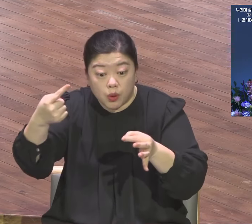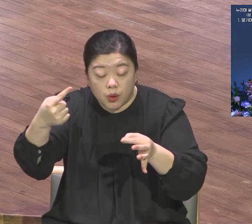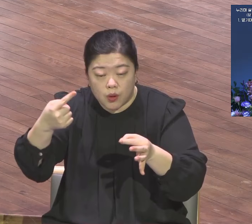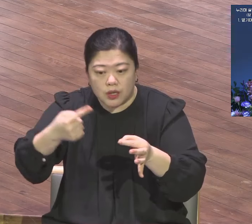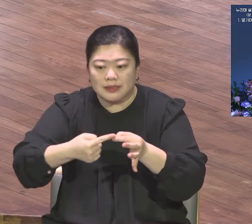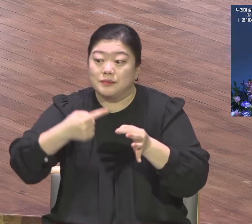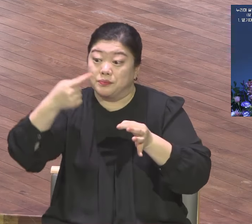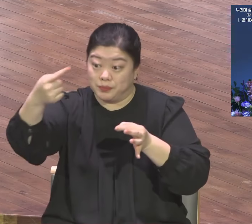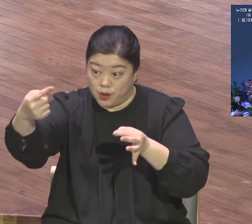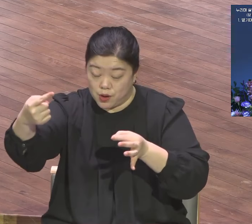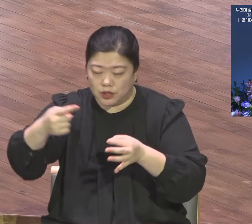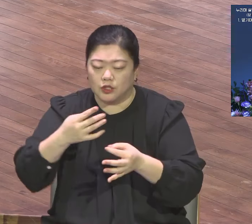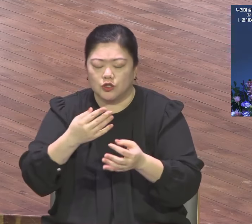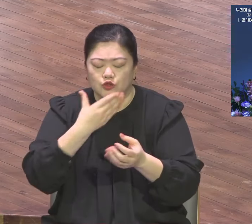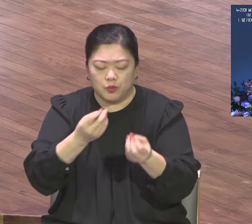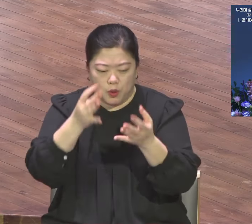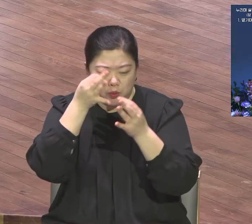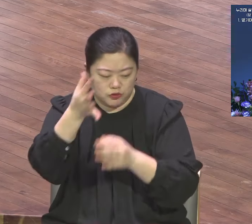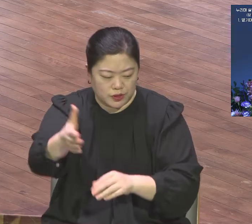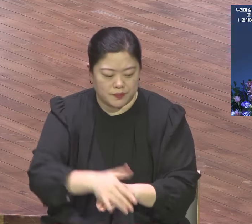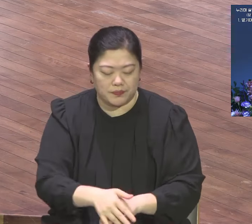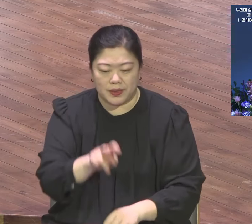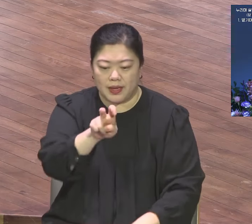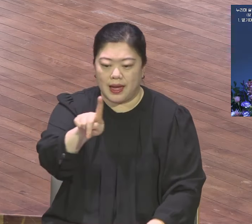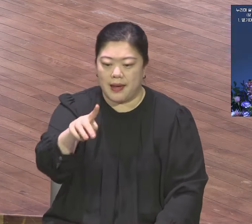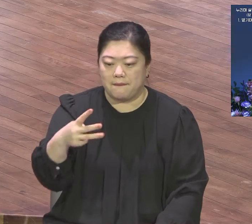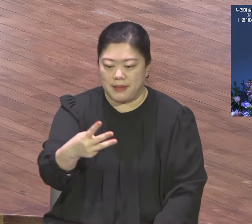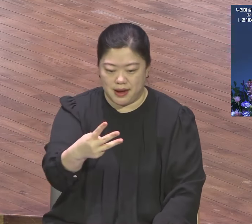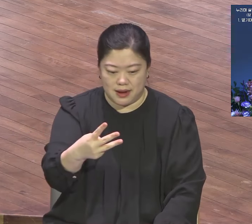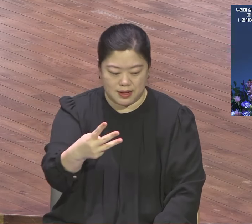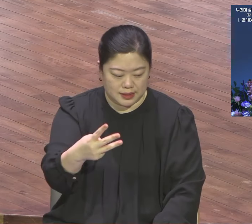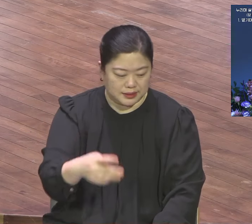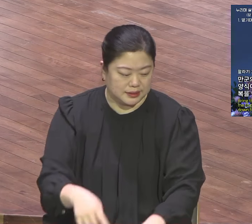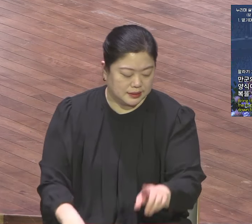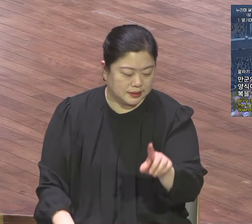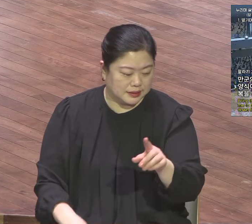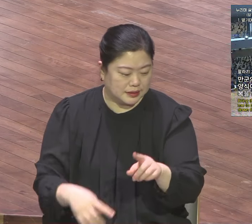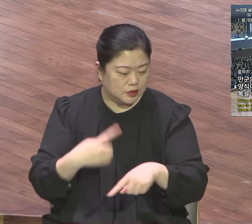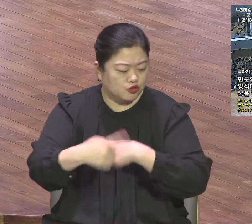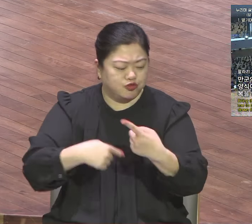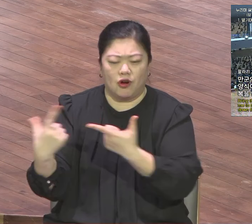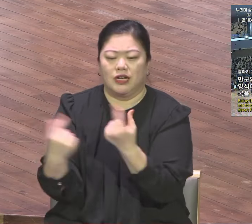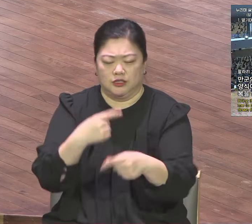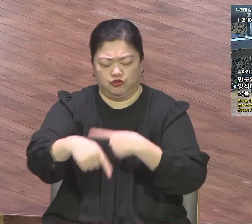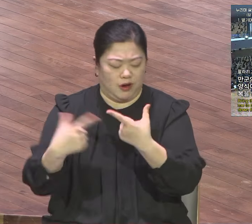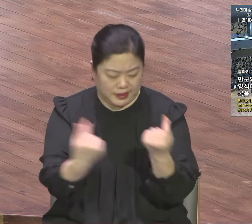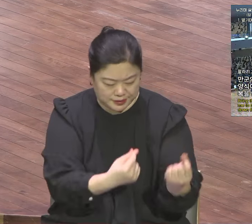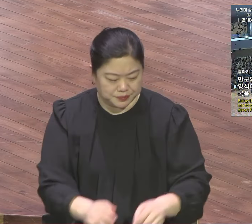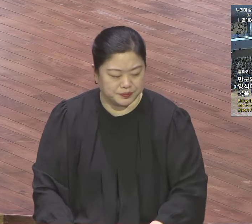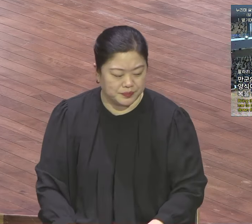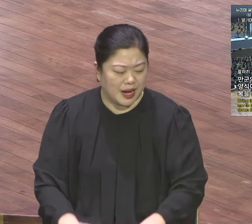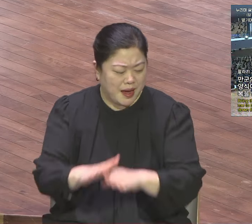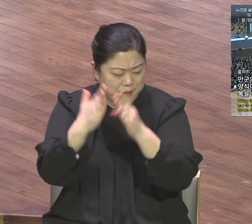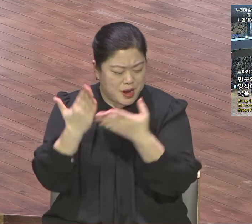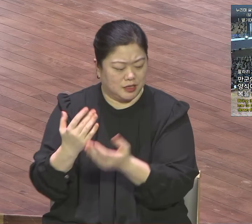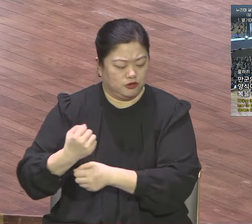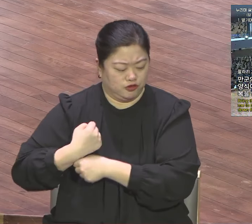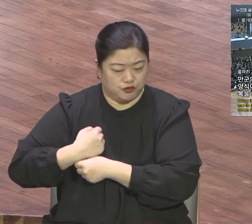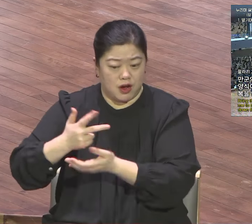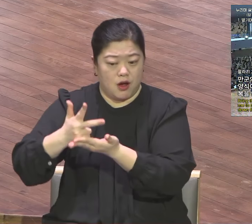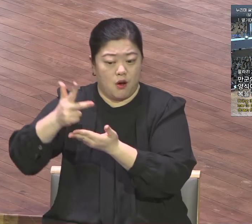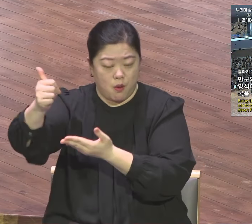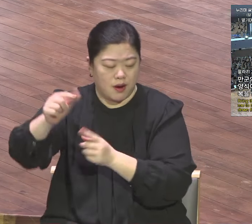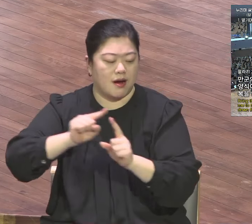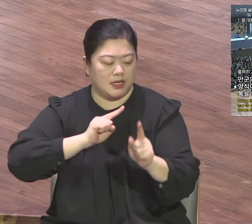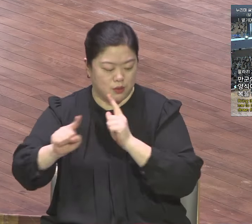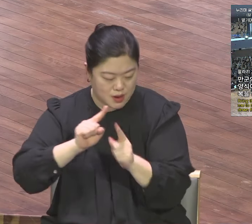축복. 말라기 3장 10절로 12절 말씀 화면 띄워 보세요. 같이 다 같이 시작. 만군의